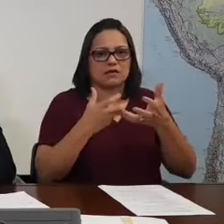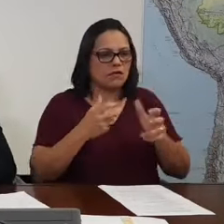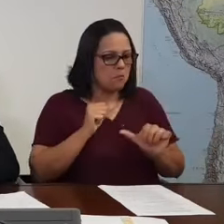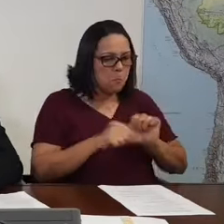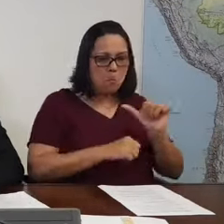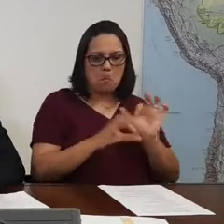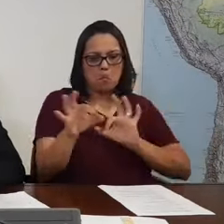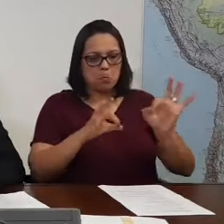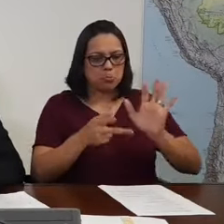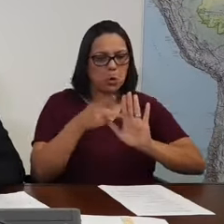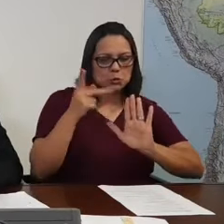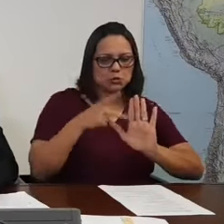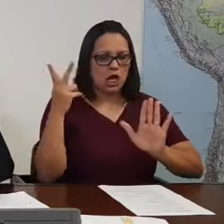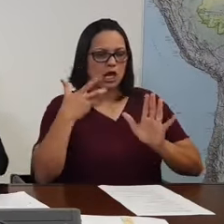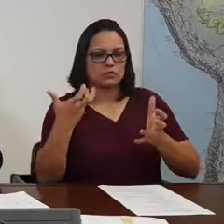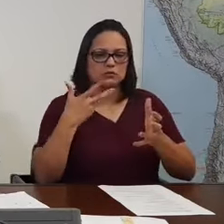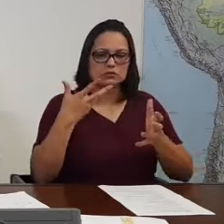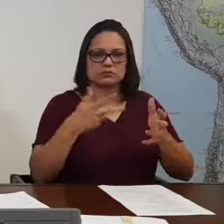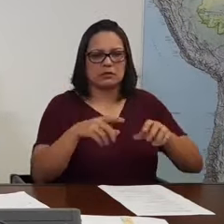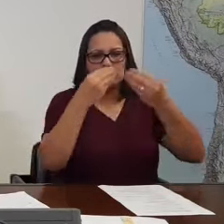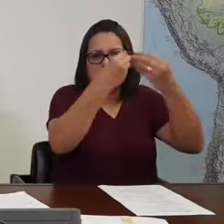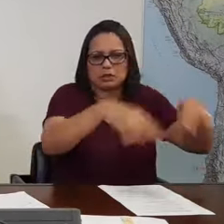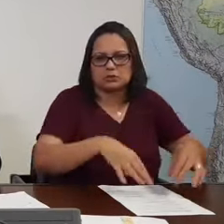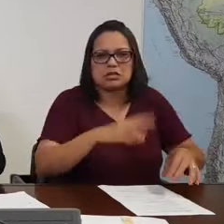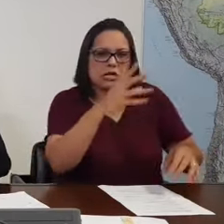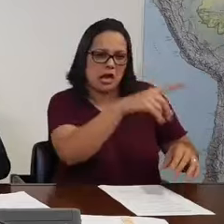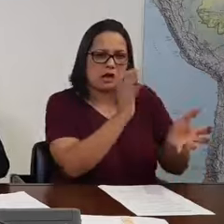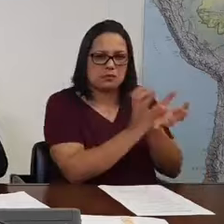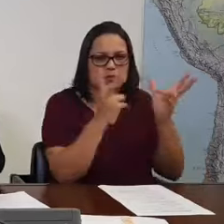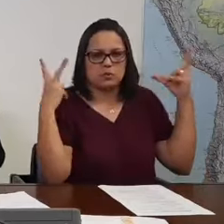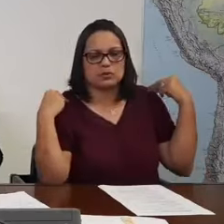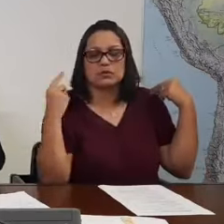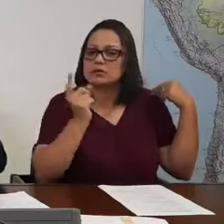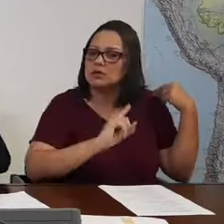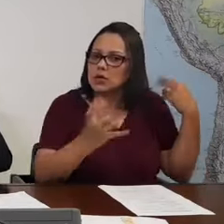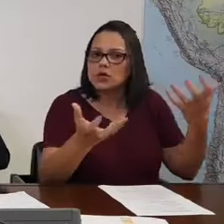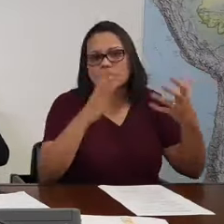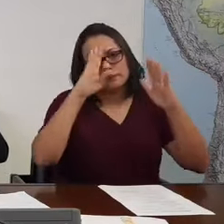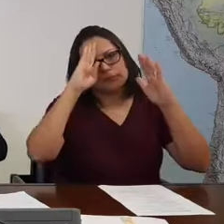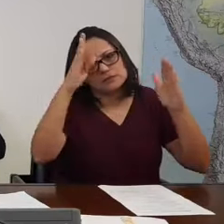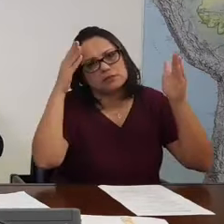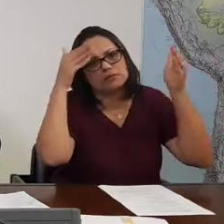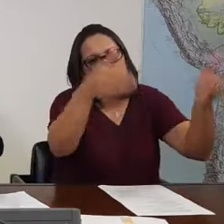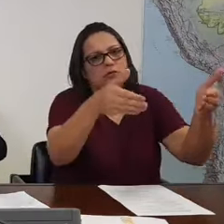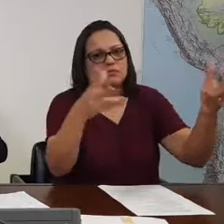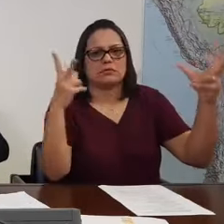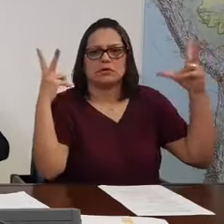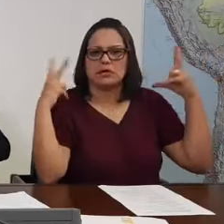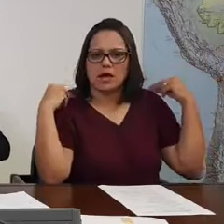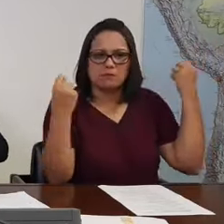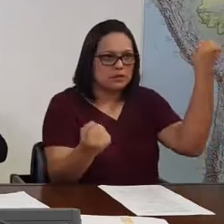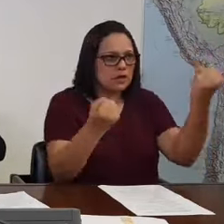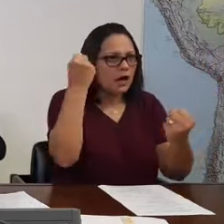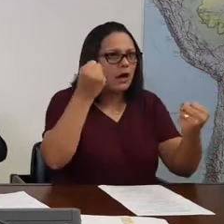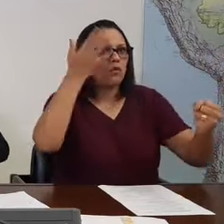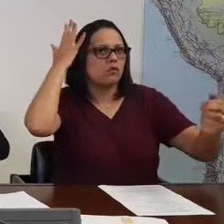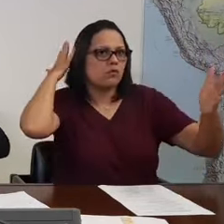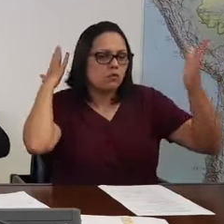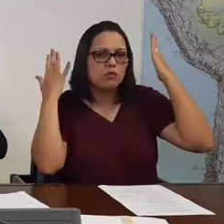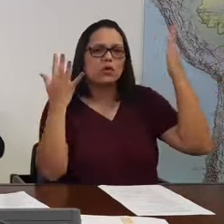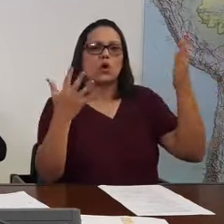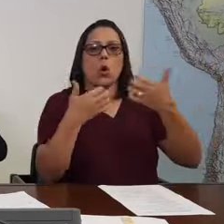atender a todos os motoristas do Brasil e também, em parte especial, os caminhoneiros, motoristas de ônibus, de